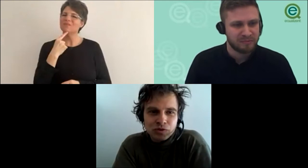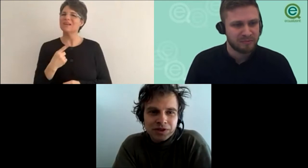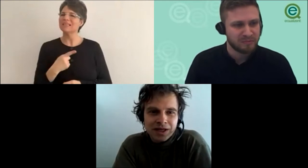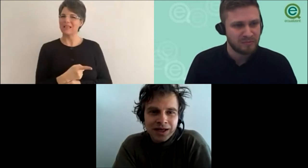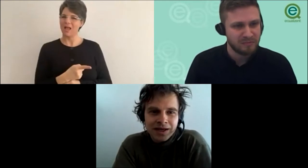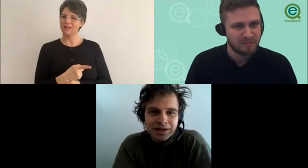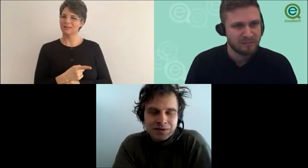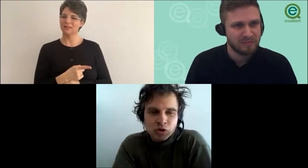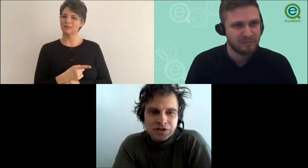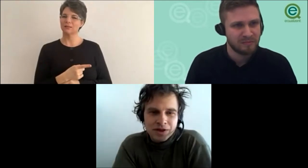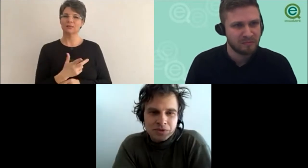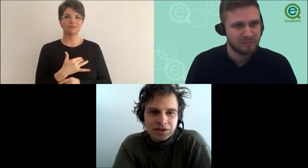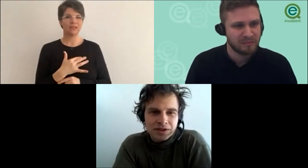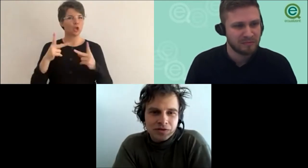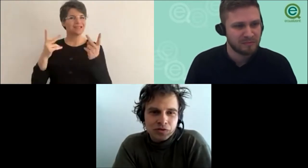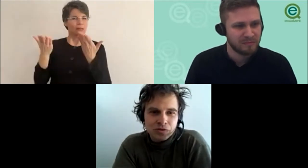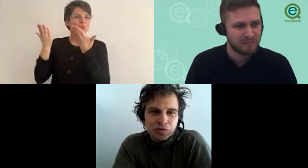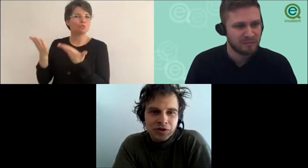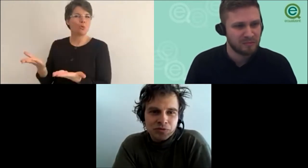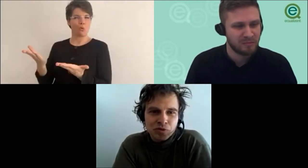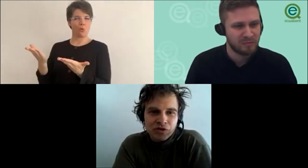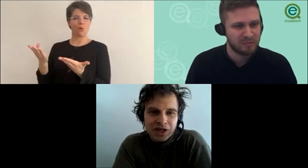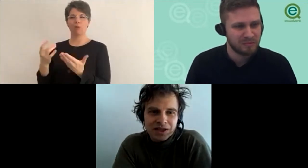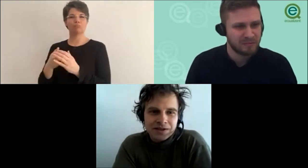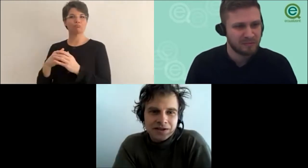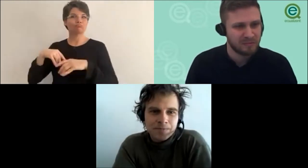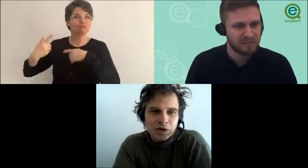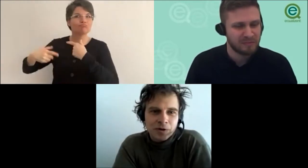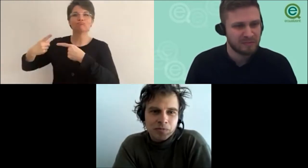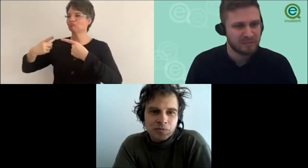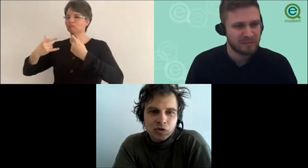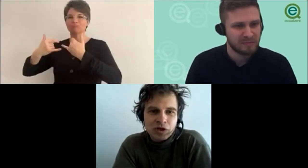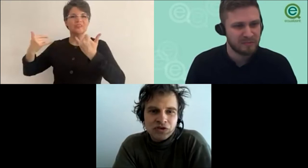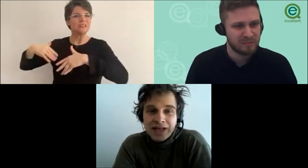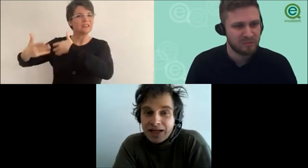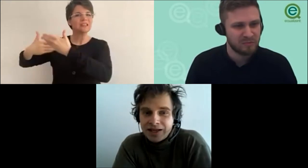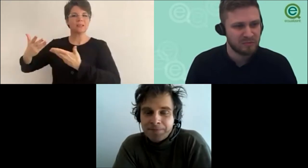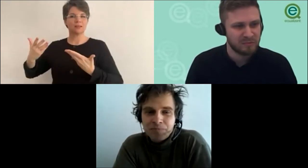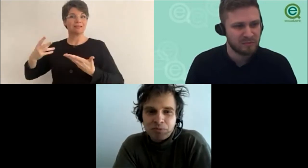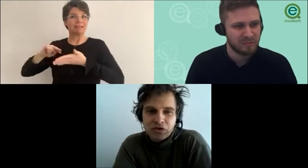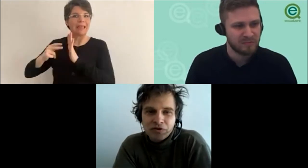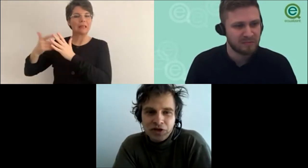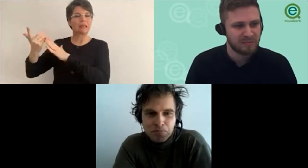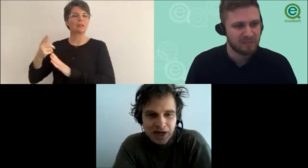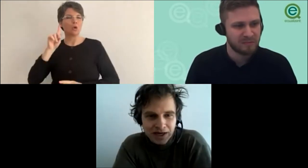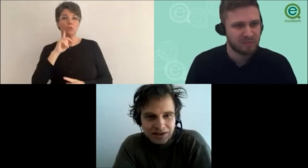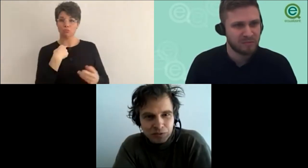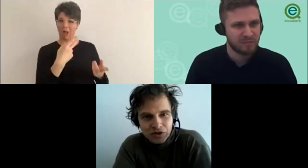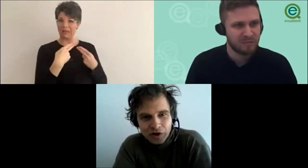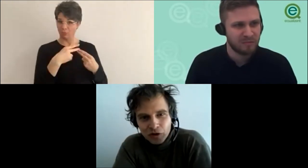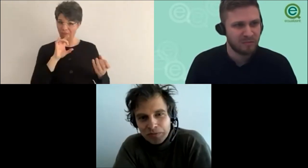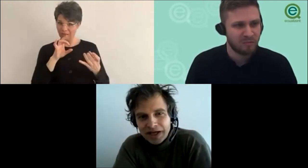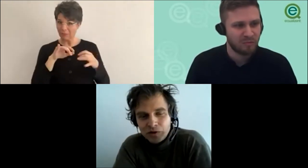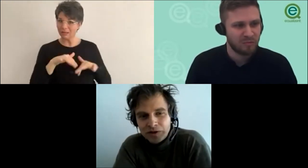zu diesem Konzept, zu diesem Prozedere, zu diesen Techniken? Gibt es da Feedback? Gibt